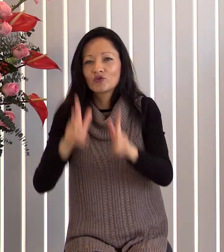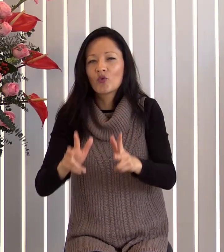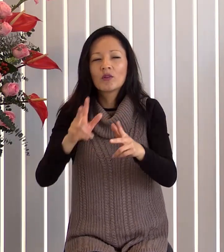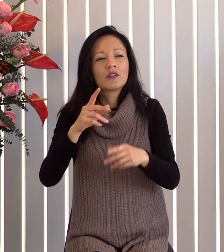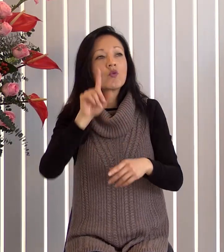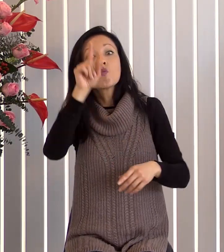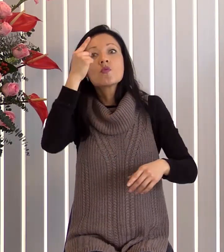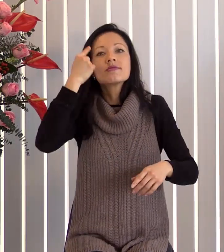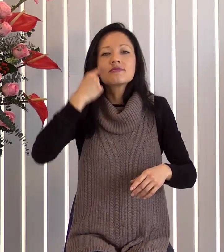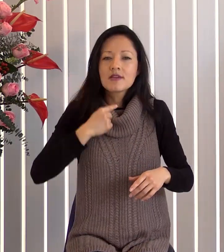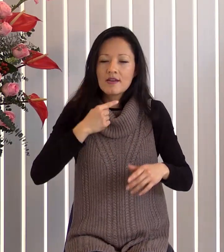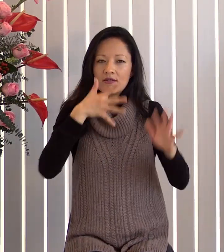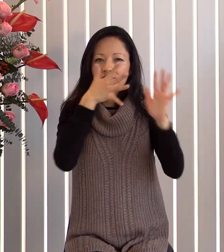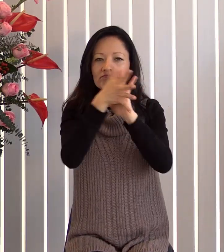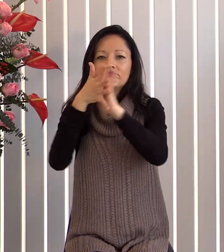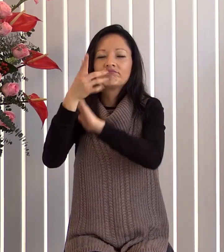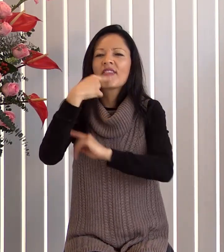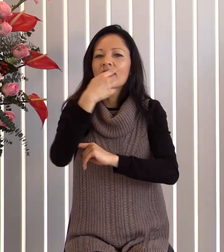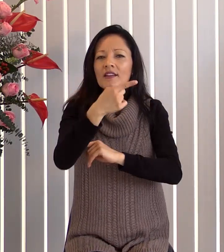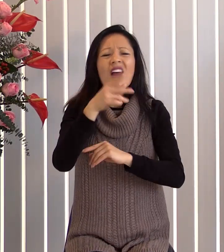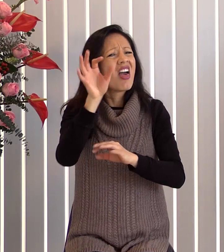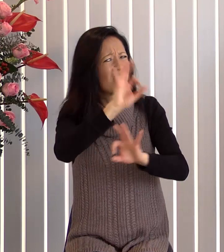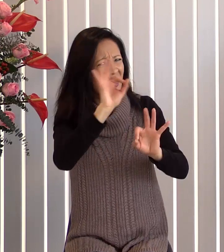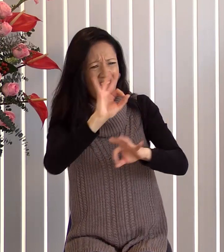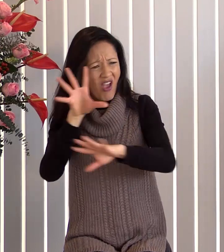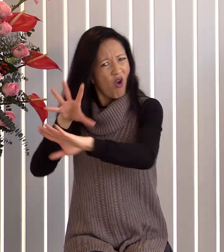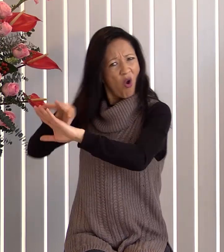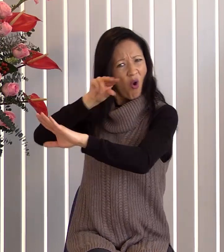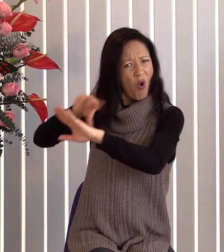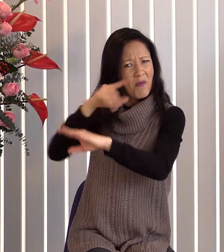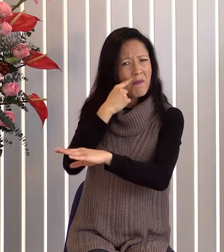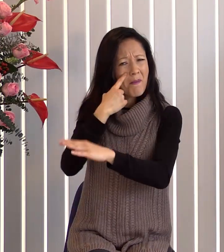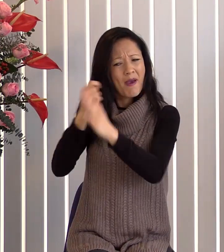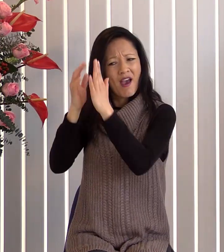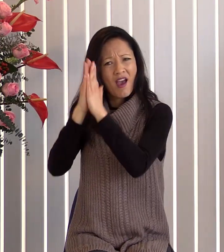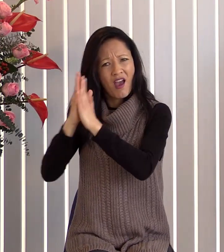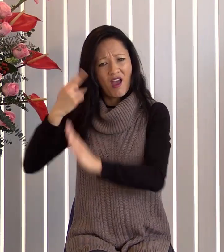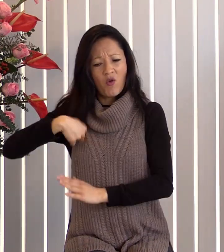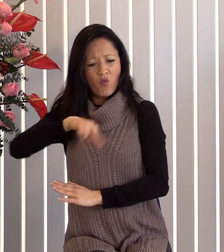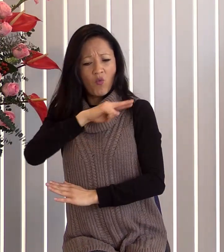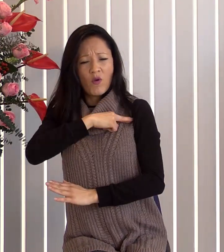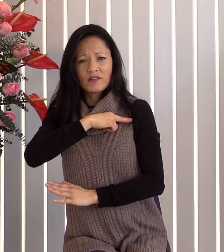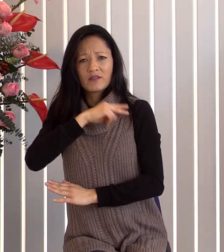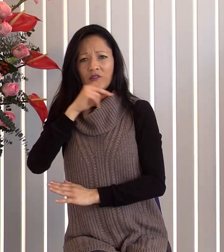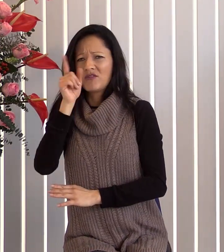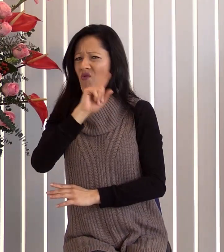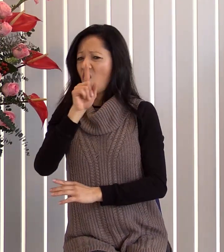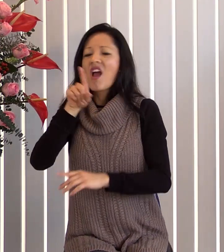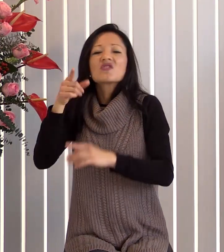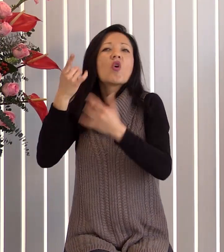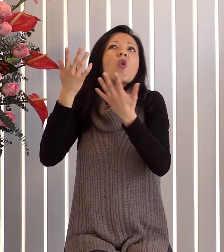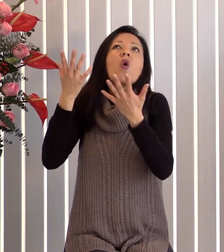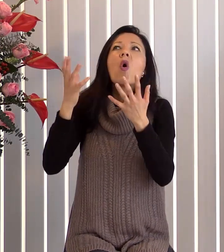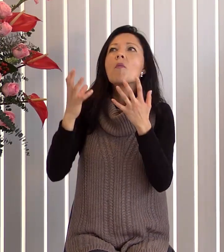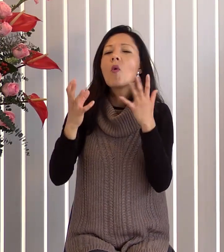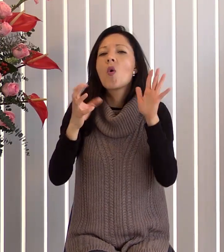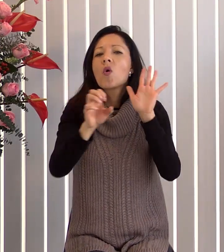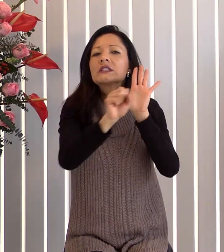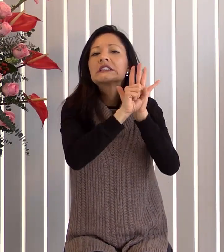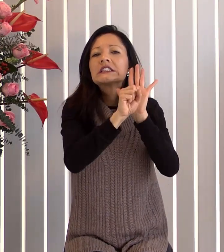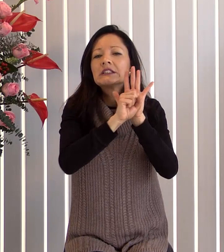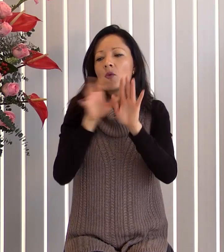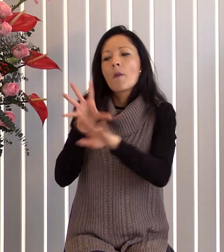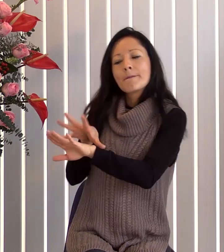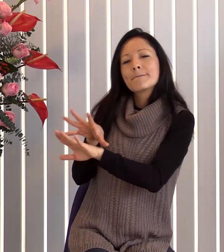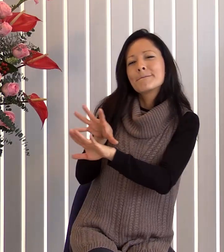alguna vez se le ocurrió decir que no oraran Padre Nuestro, que Padre Nuestro era un modelo. No, Padre Nuestro no es un modelo. Padre Nuestro